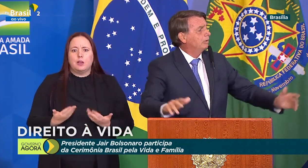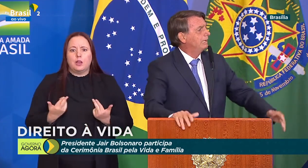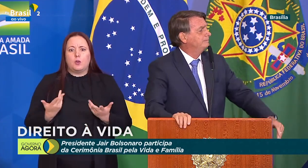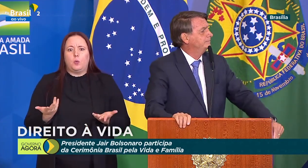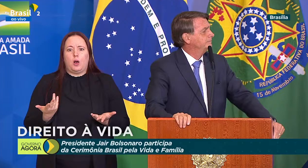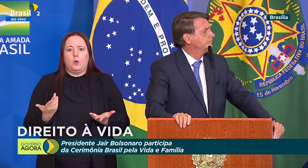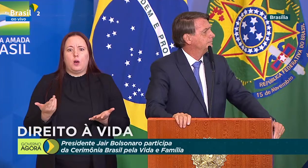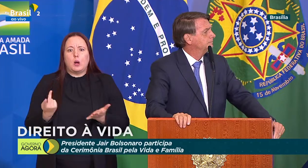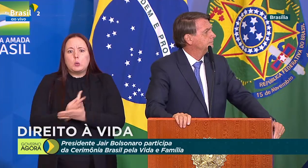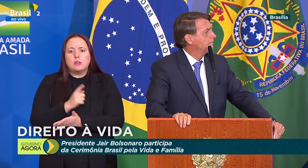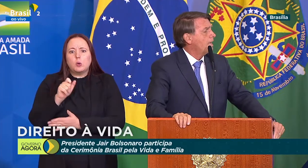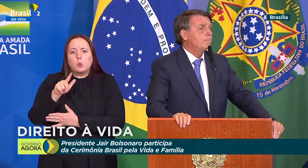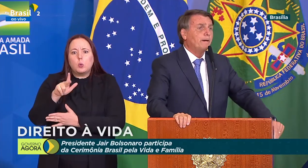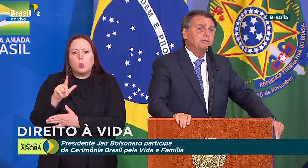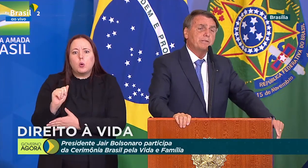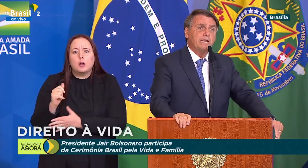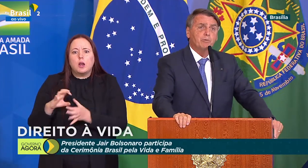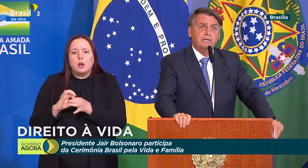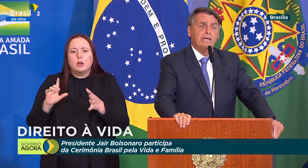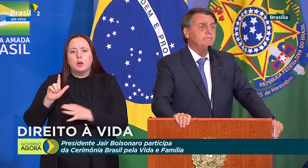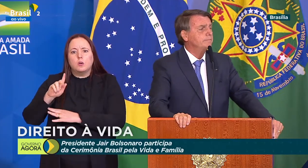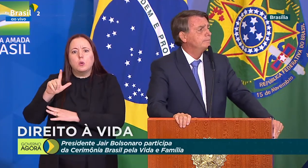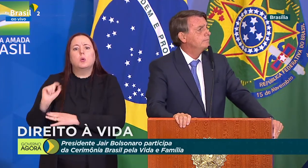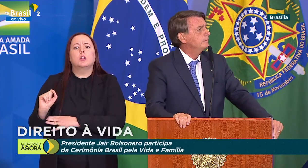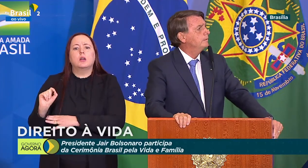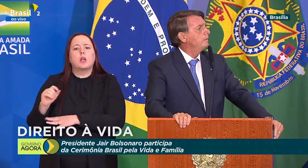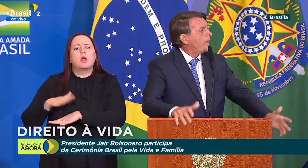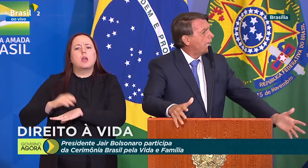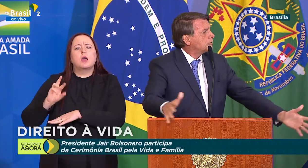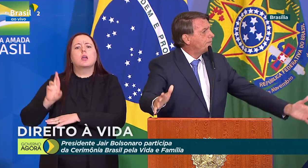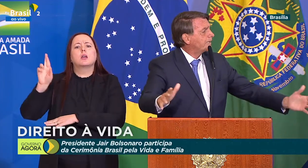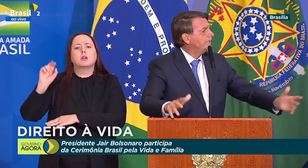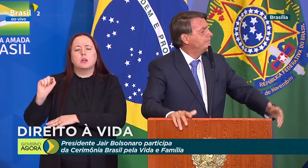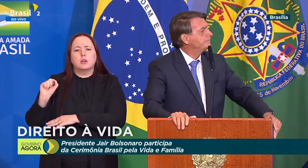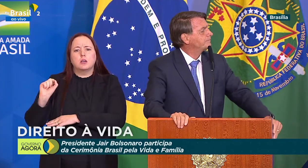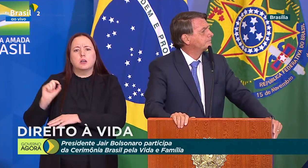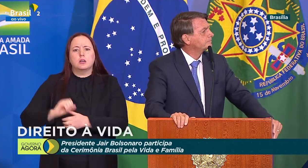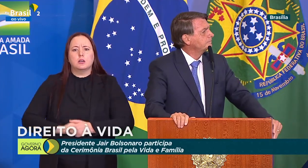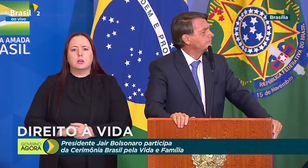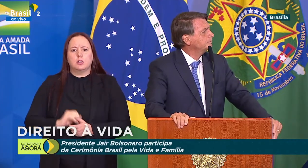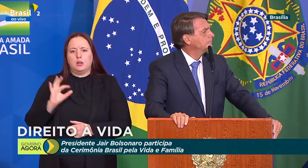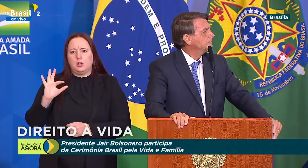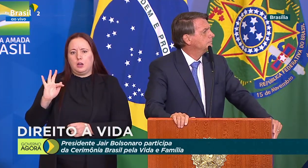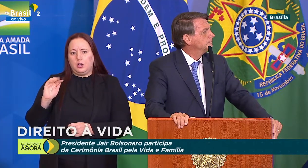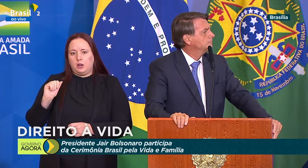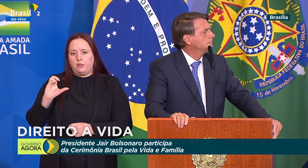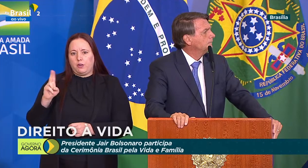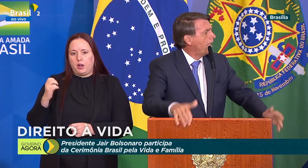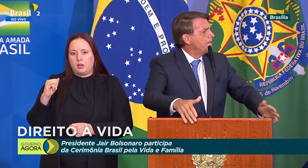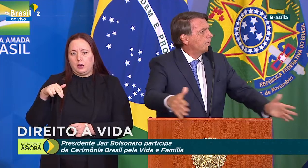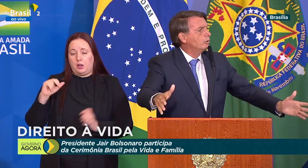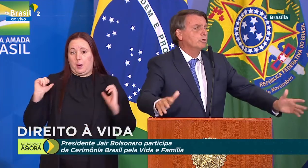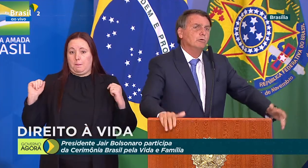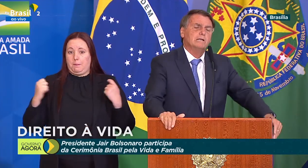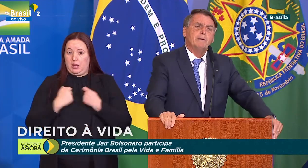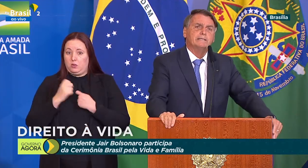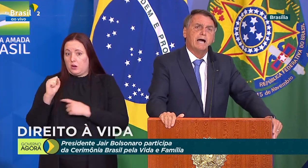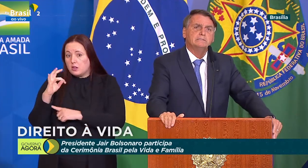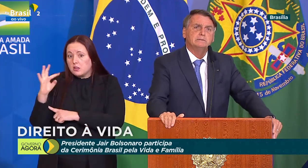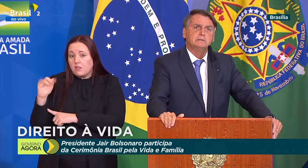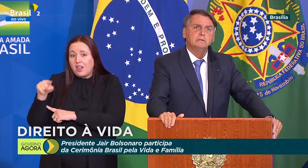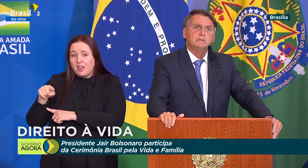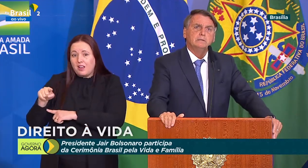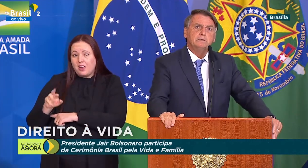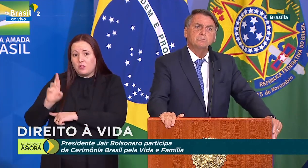foi a absolvição do Luna patrocinando por quem és um pouquinho ele que